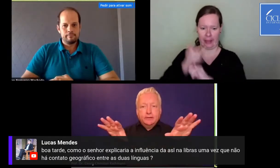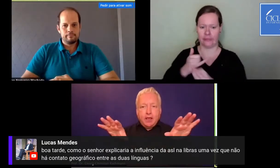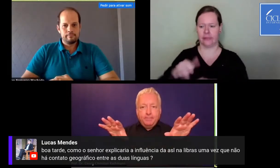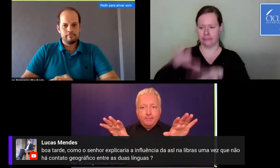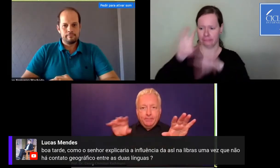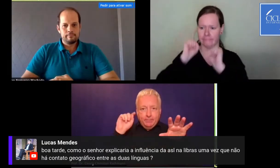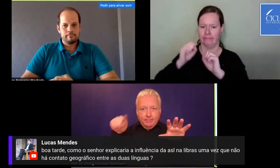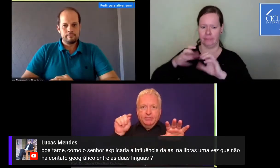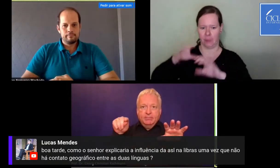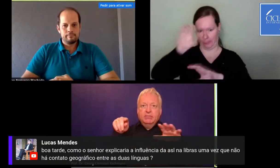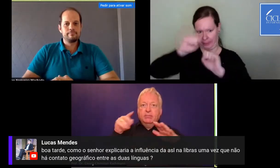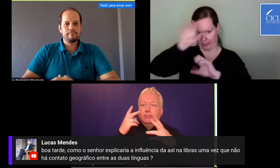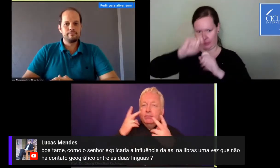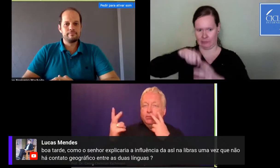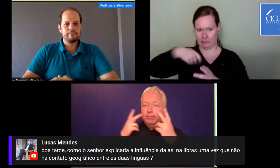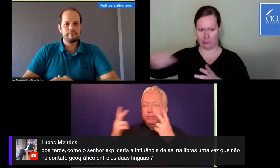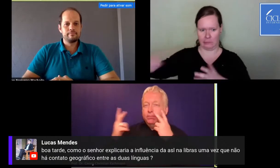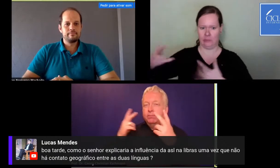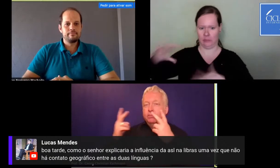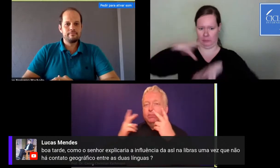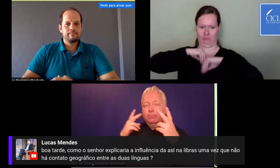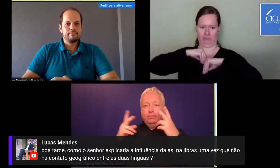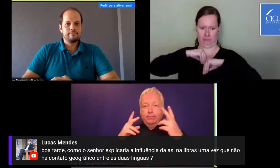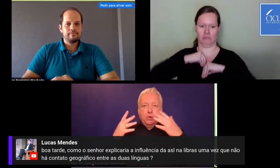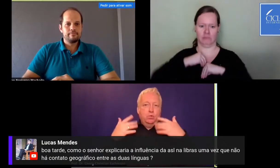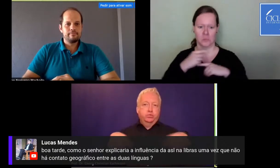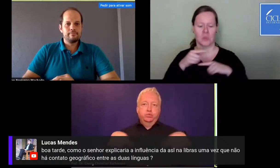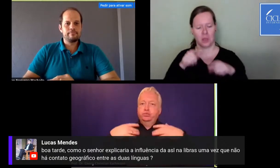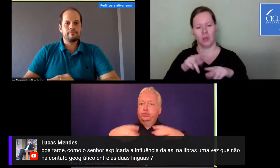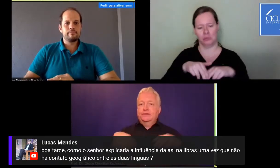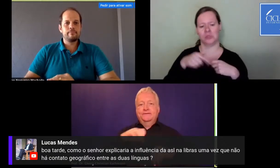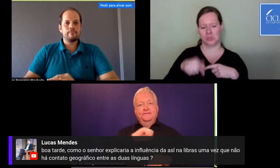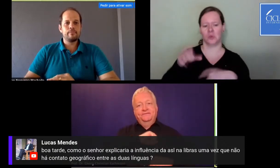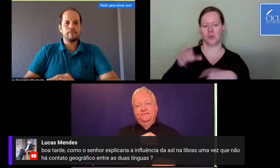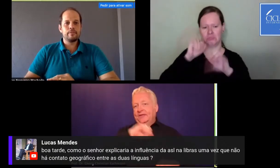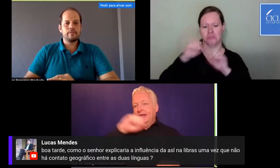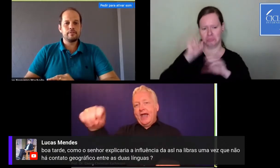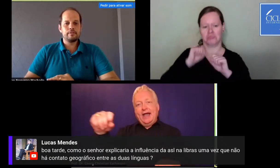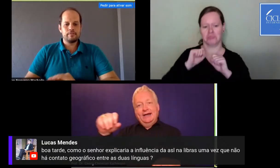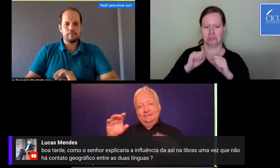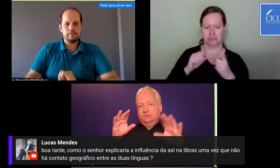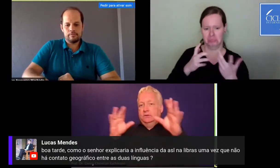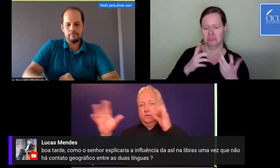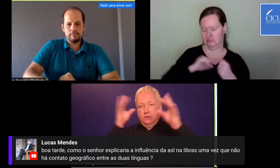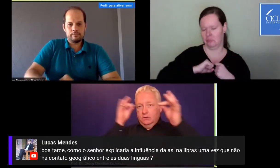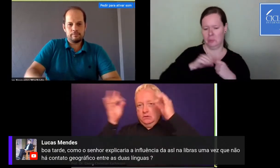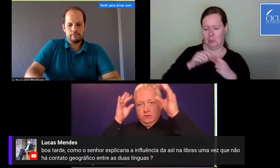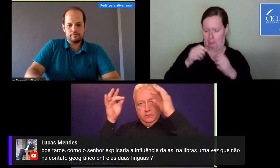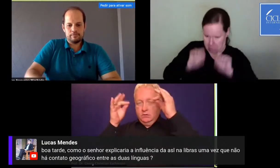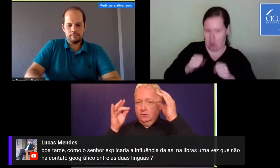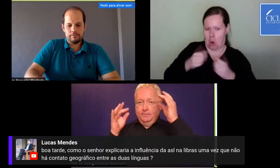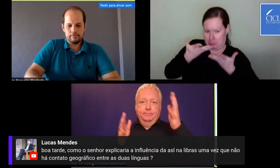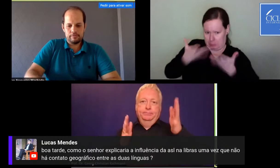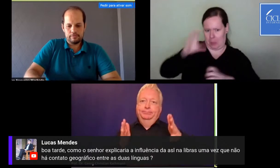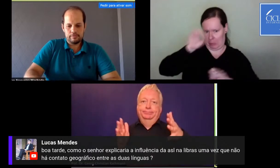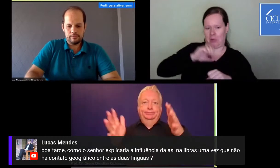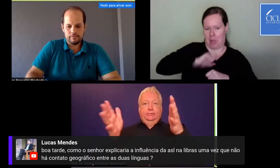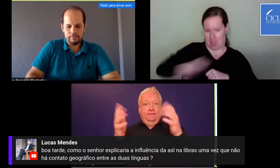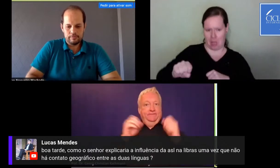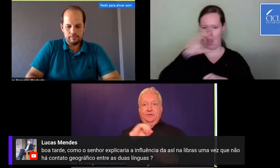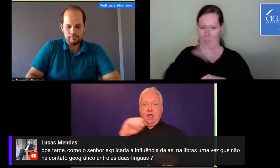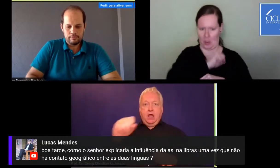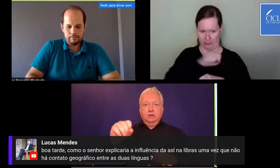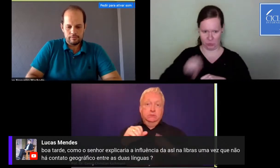Bom, o que que acontece? Há muita exposição, né, principalmente hoje com a tecnologia, a respeito à exposição